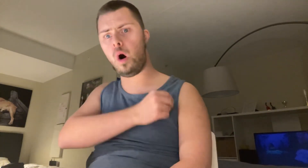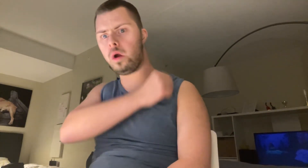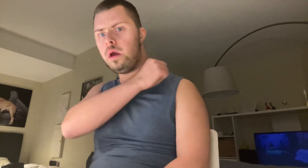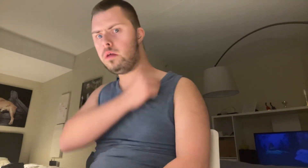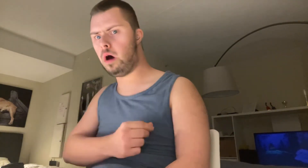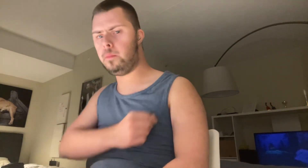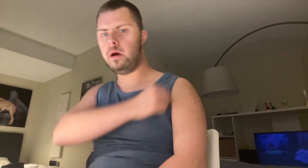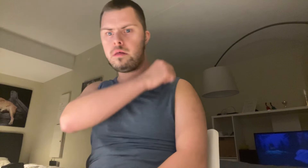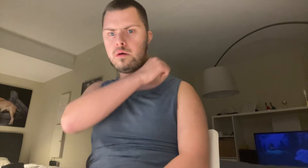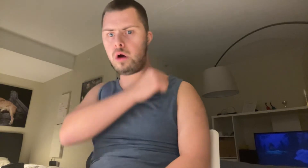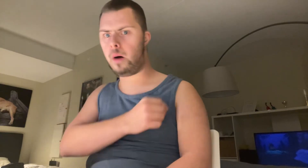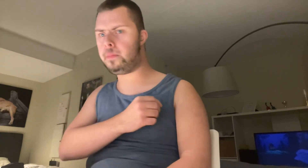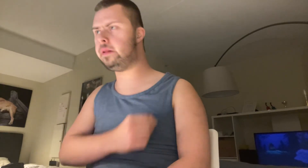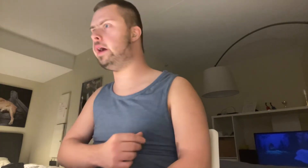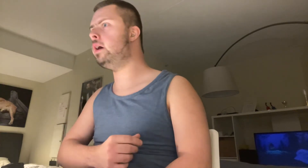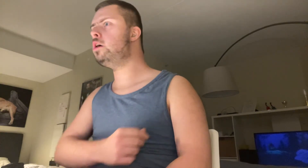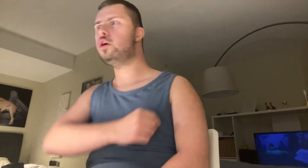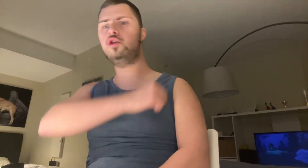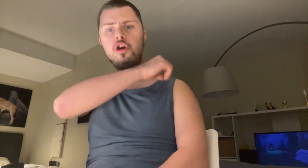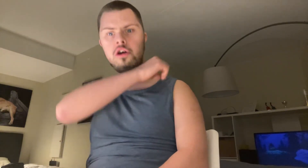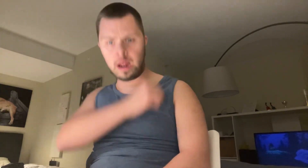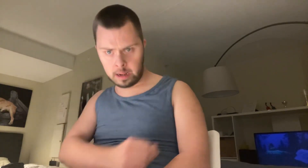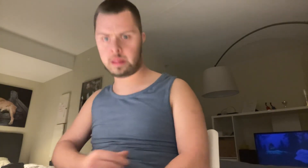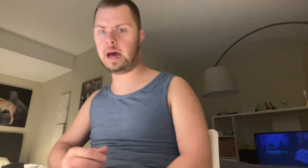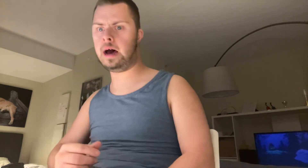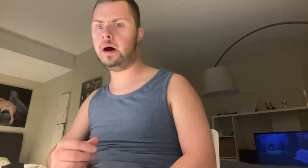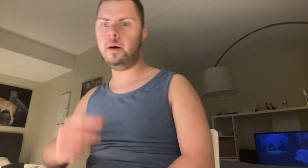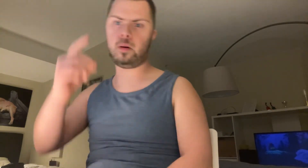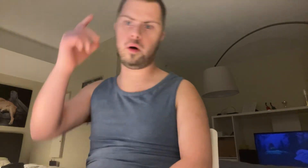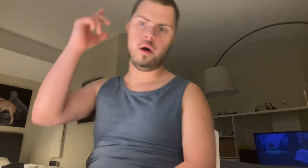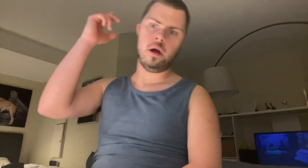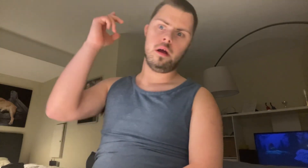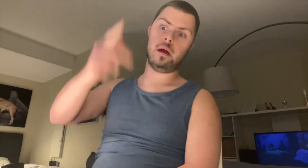Jag som skapade nya listor här på